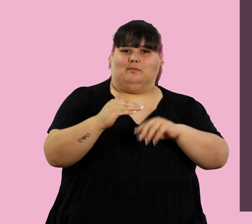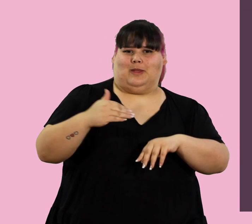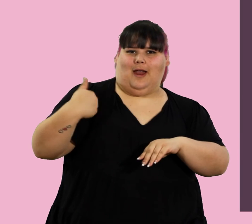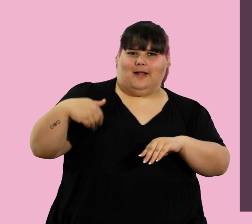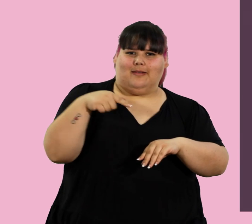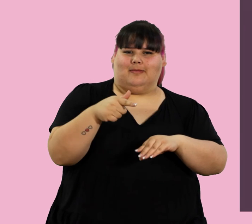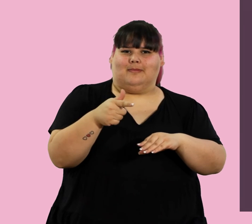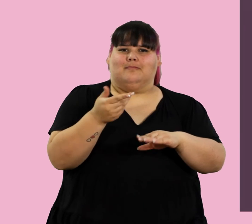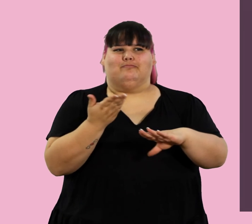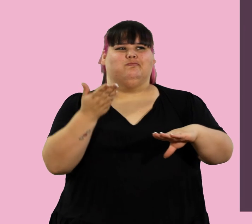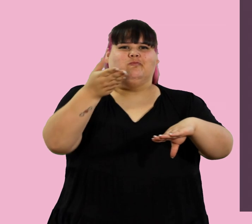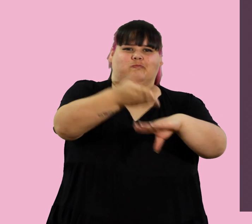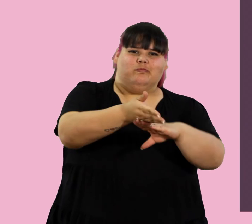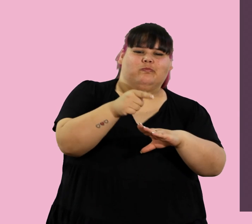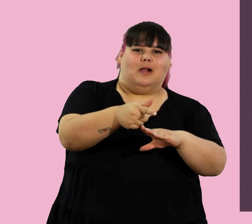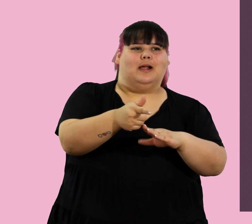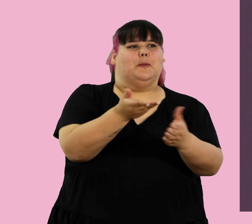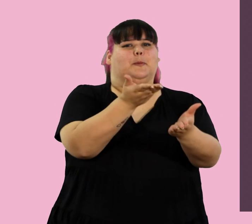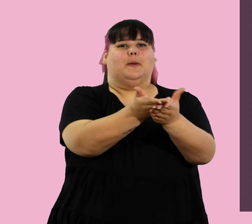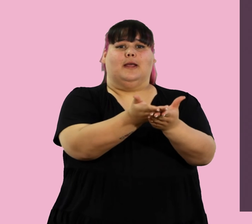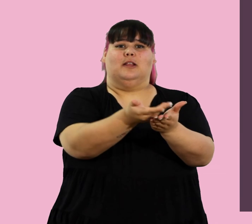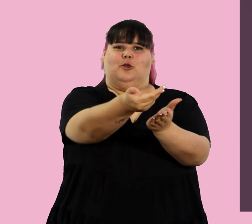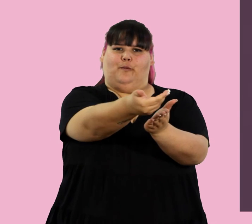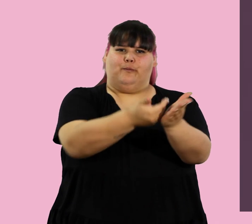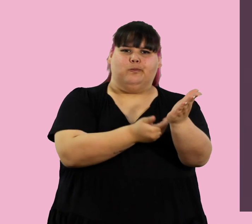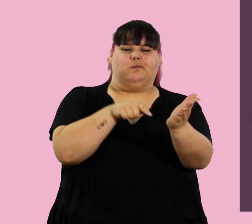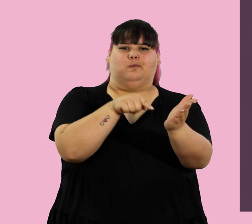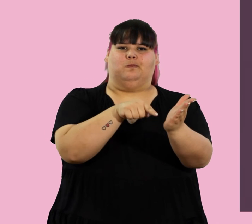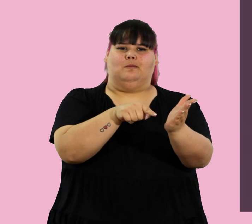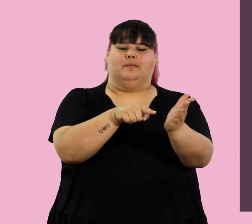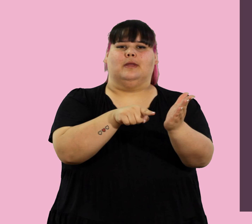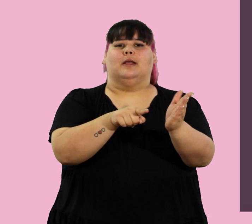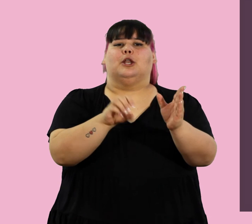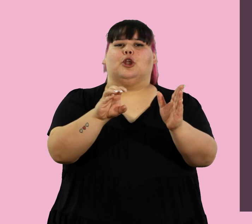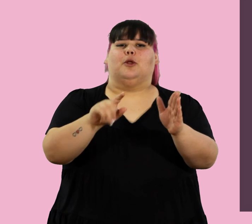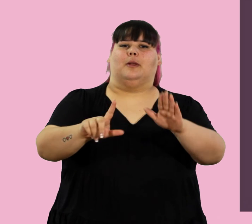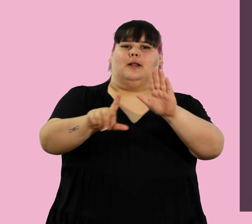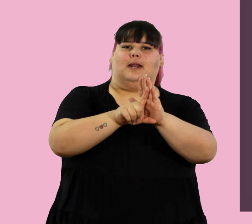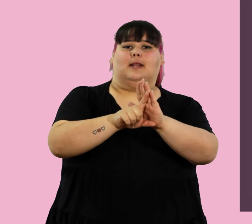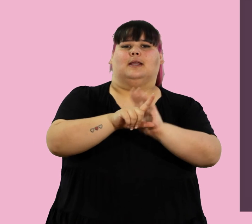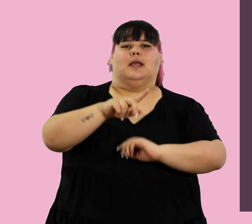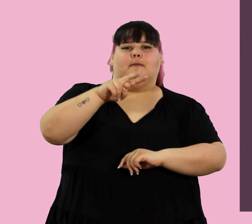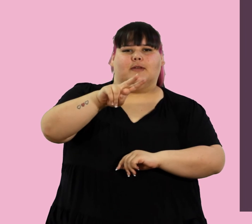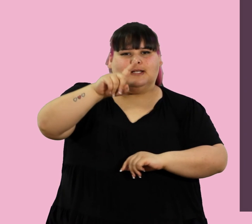correo argentino. Allí, pedí el formulario de telegrama Ley